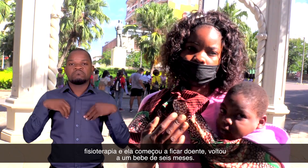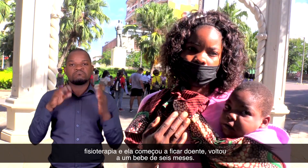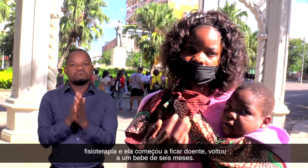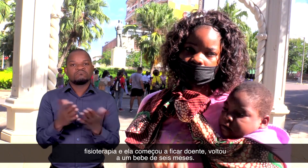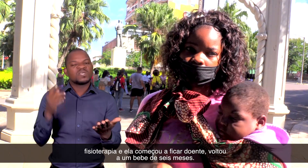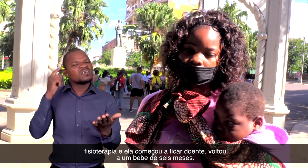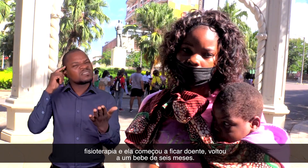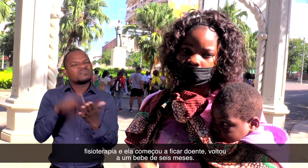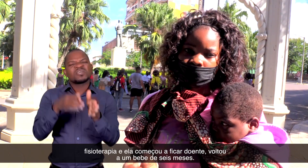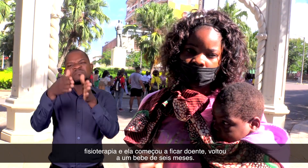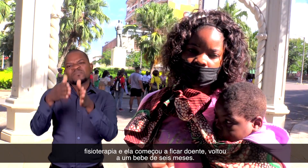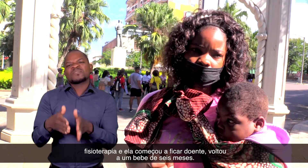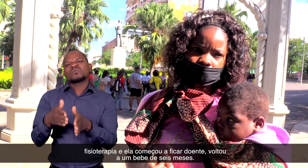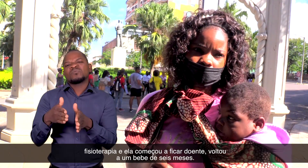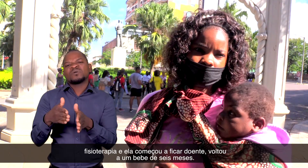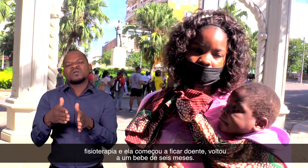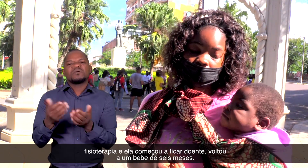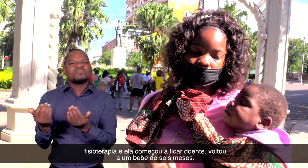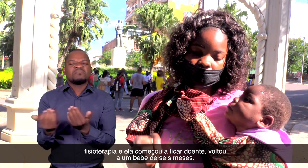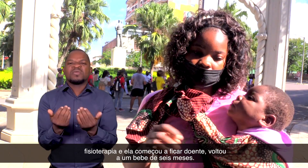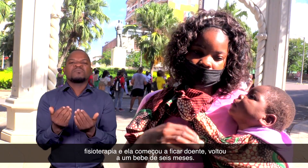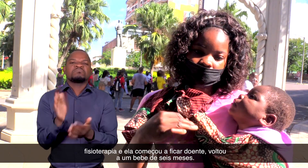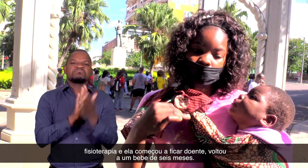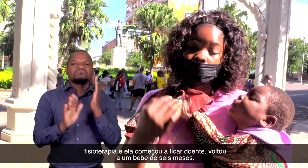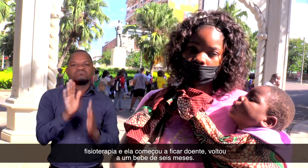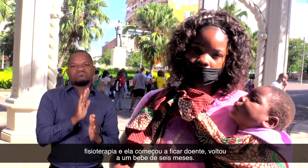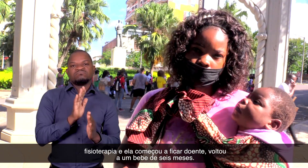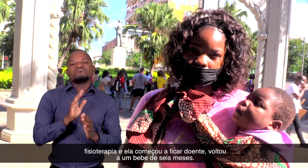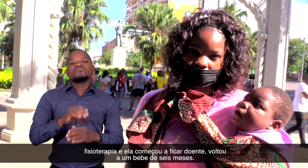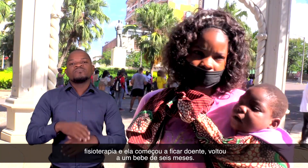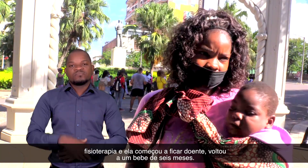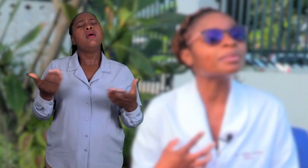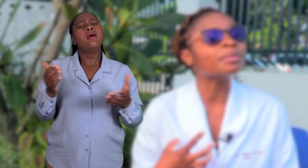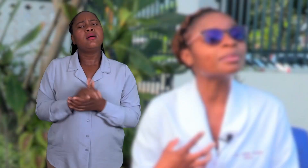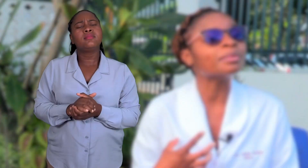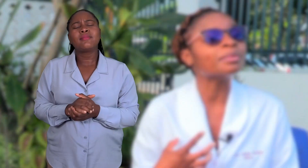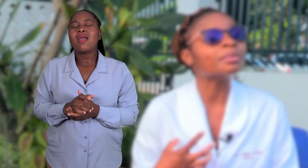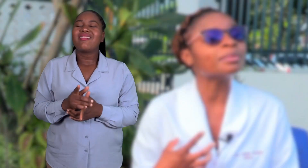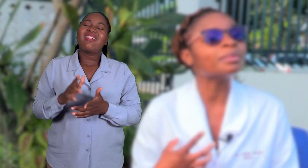já nem a senta mais sentar. Já, praticamente, ela voltou a um bebê.